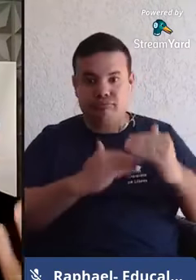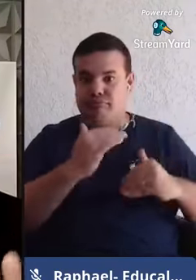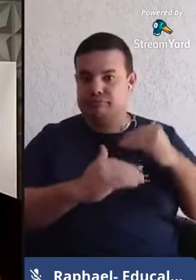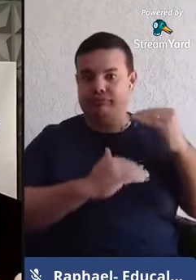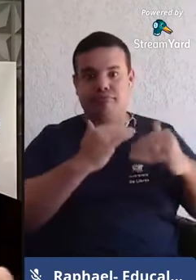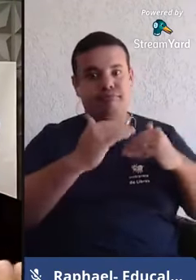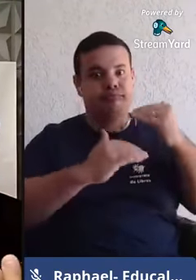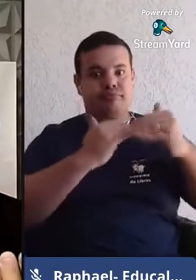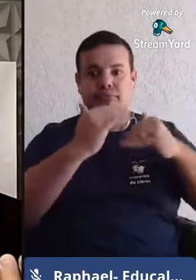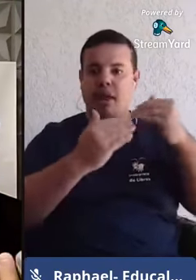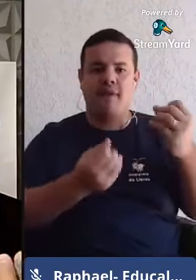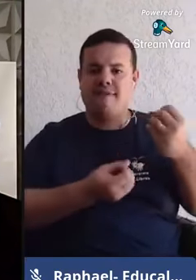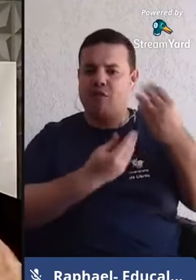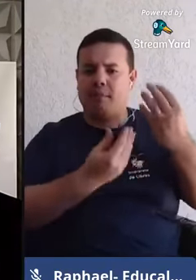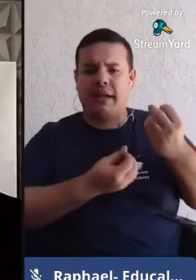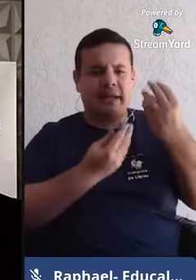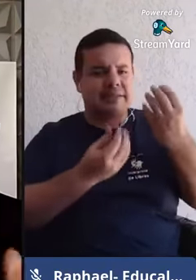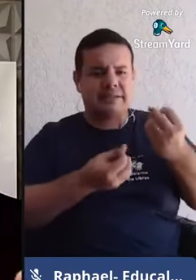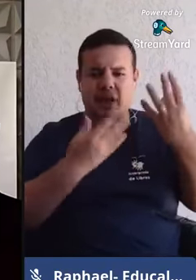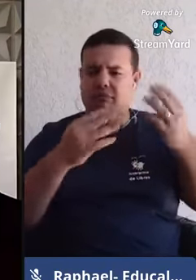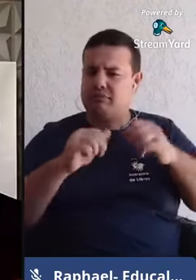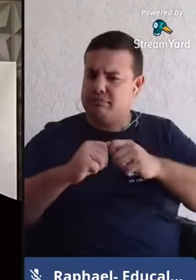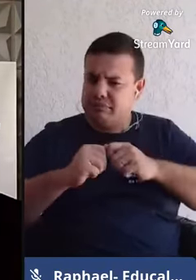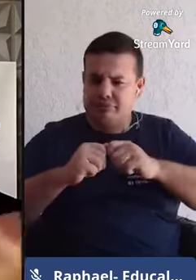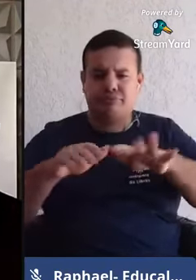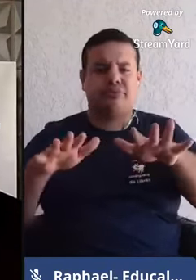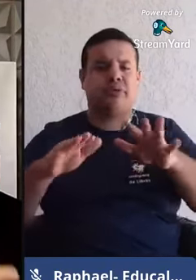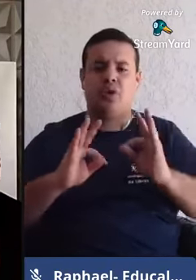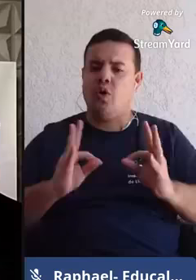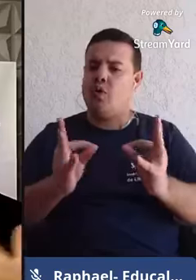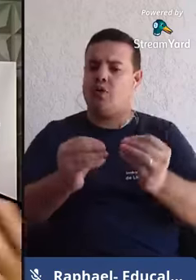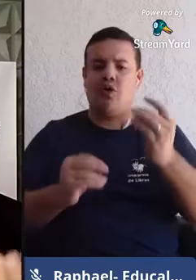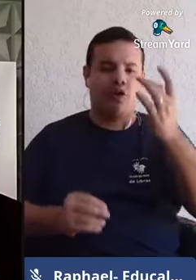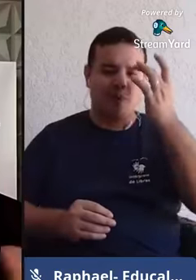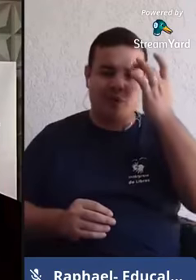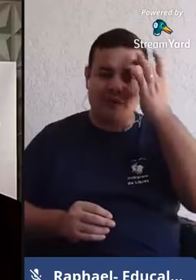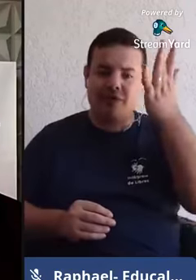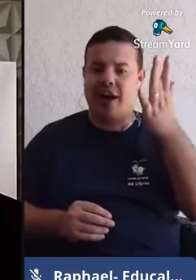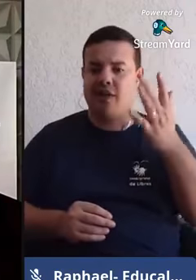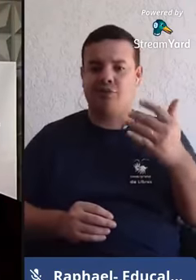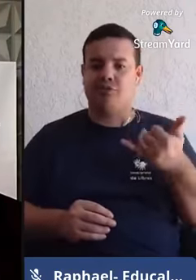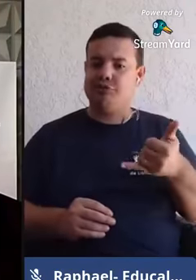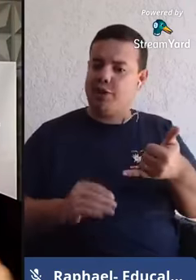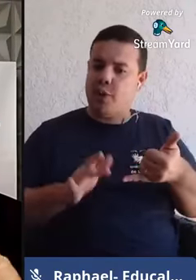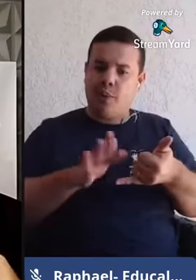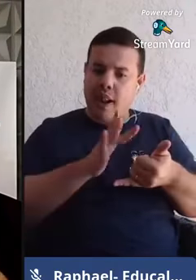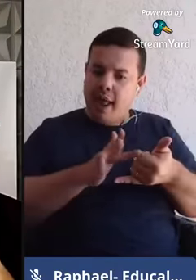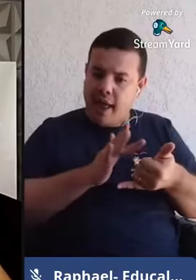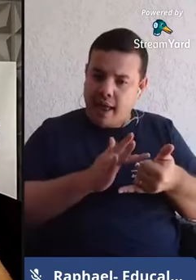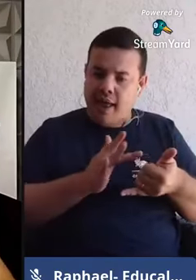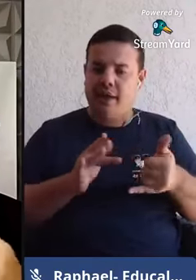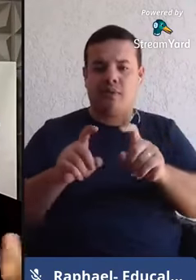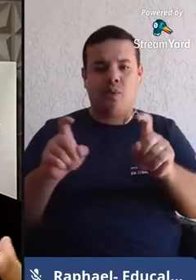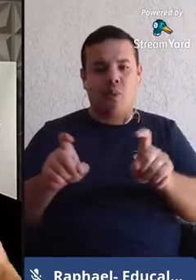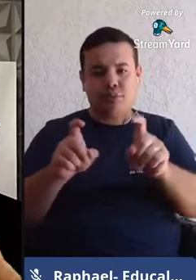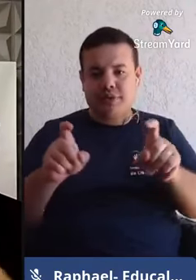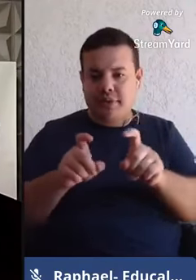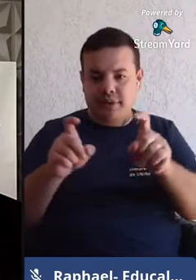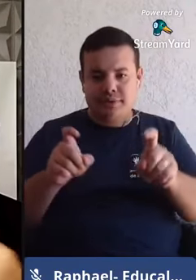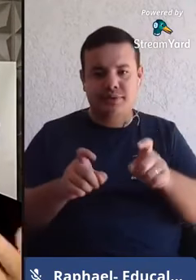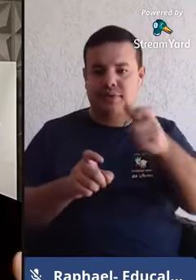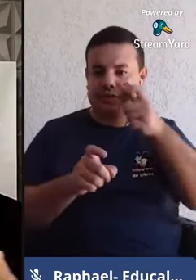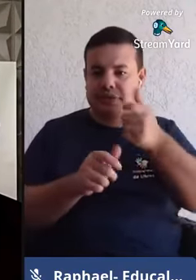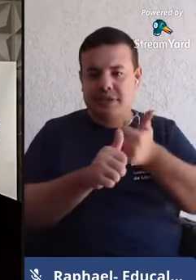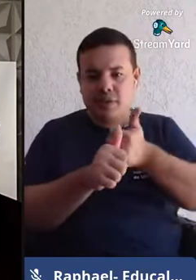E a informação começou a estar na mão de todo mundo, através do celular, através do computador. Então, para você conhecer